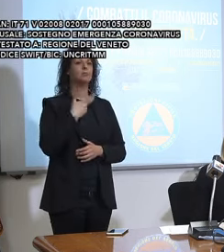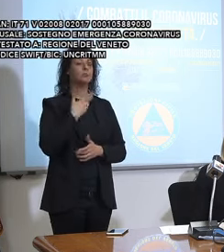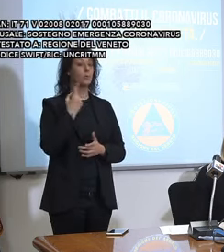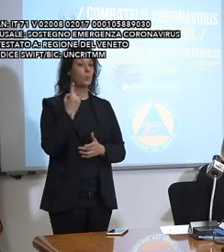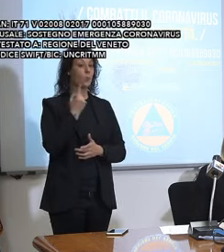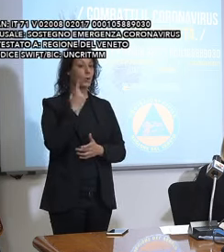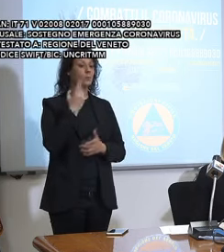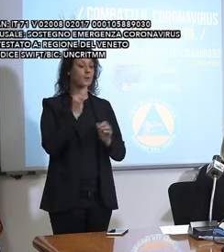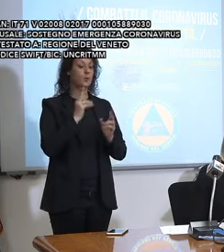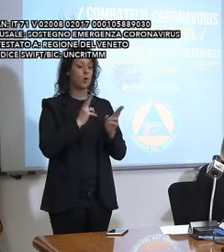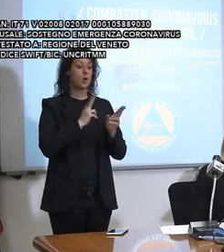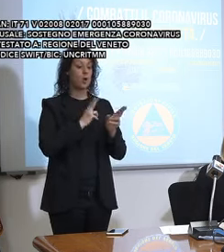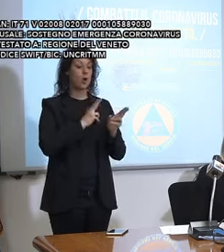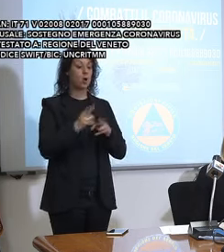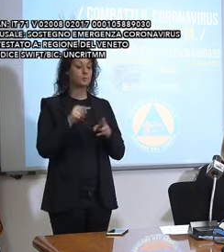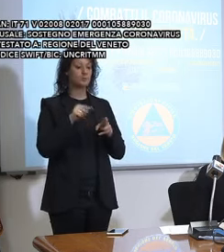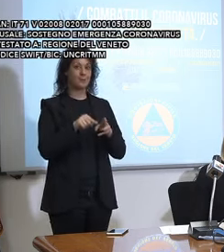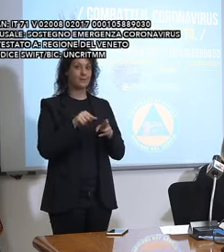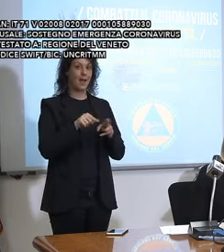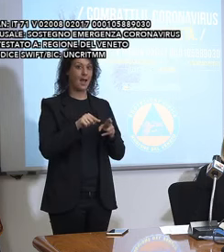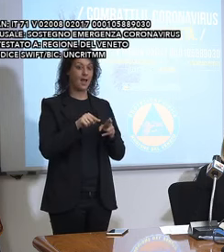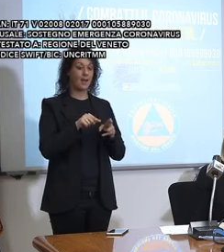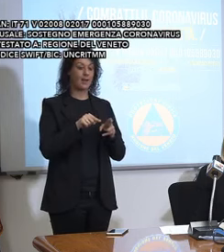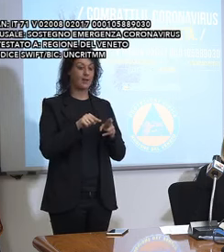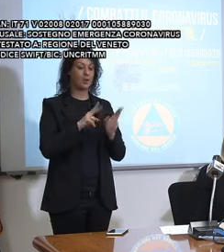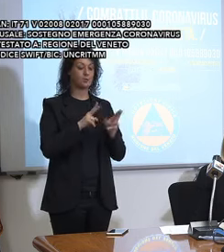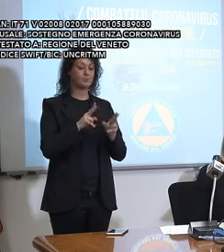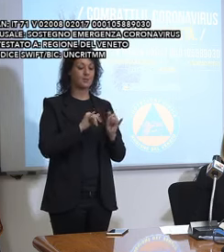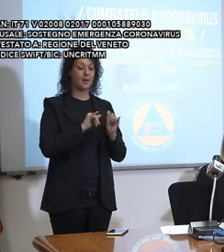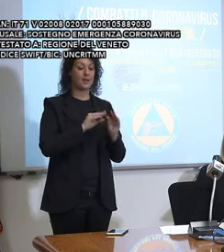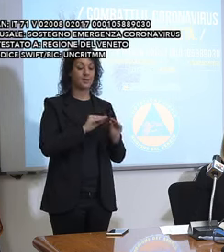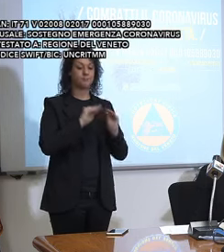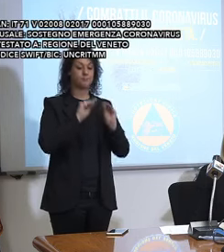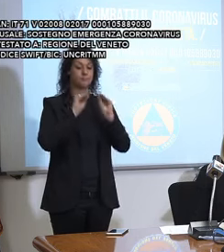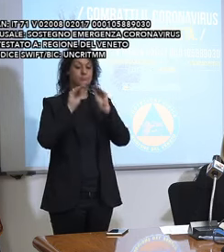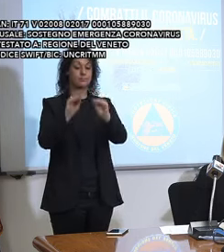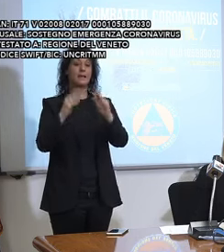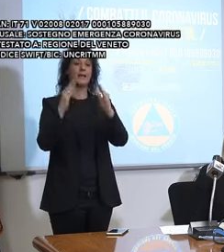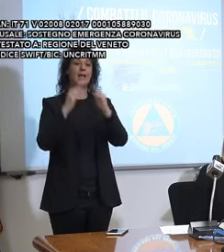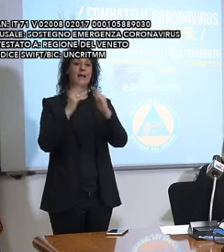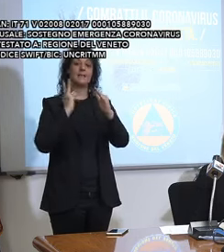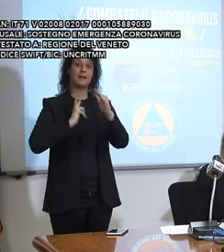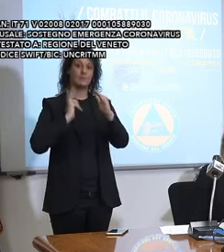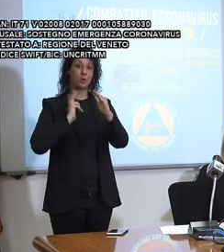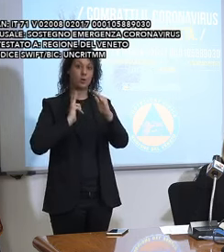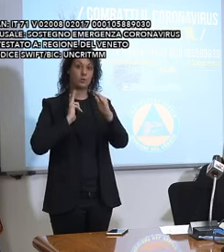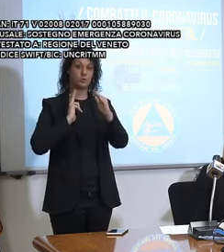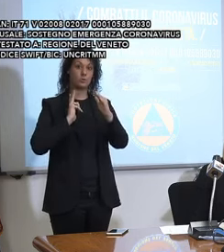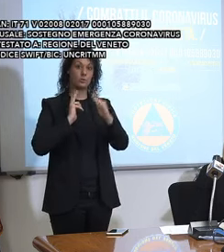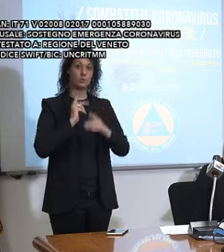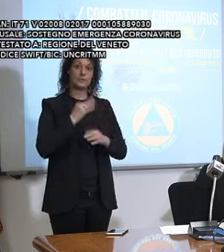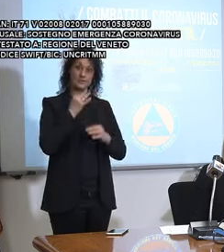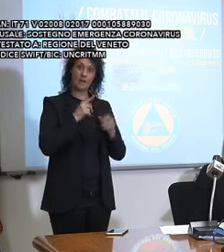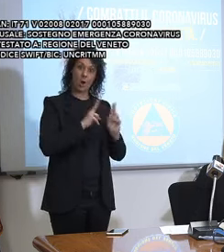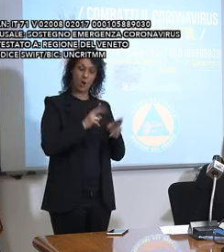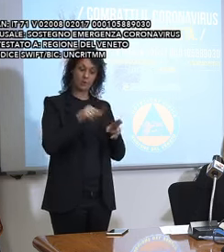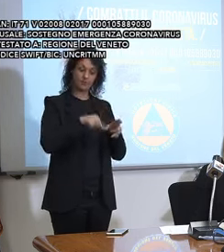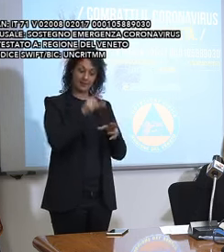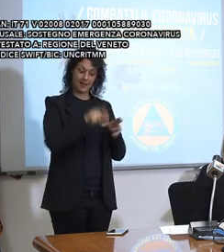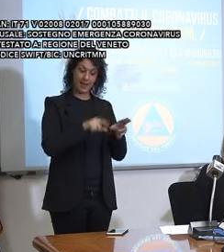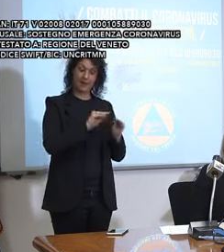qualcuno dall'ospedale per la convalescenza in strutture in casa di riposo? Cioè, nel senso, se noi dall'ospedale abbiamo mandato... Sì,